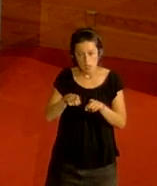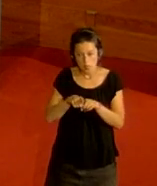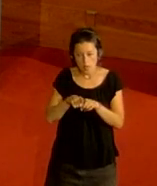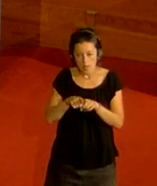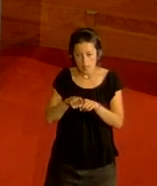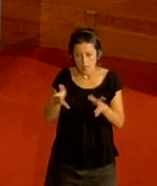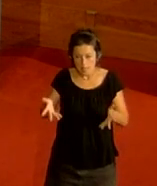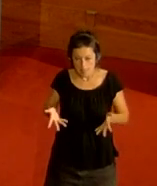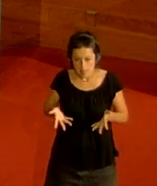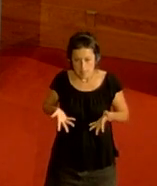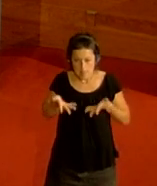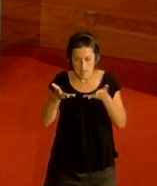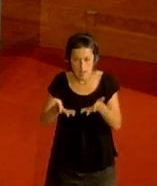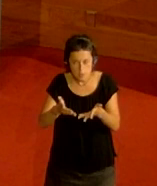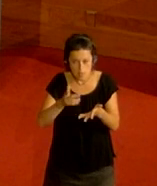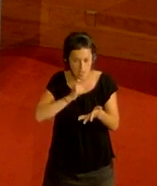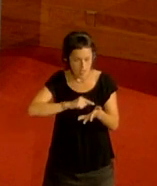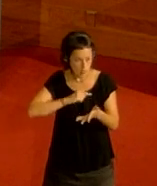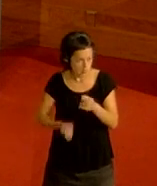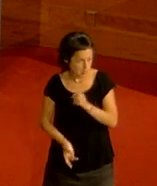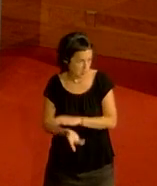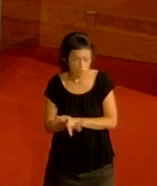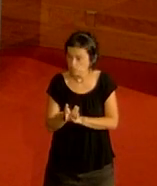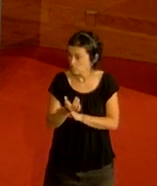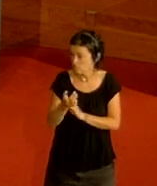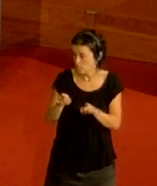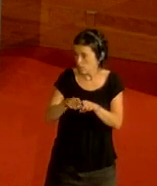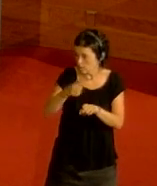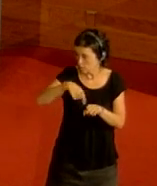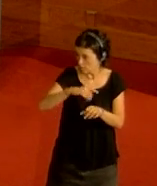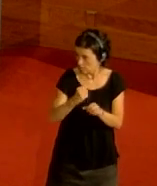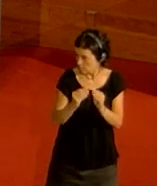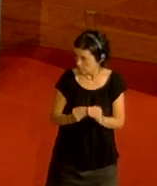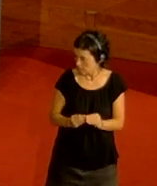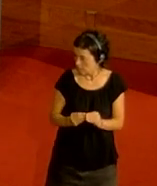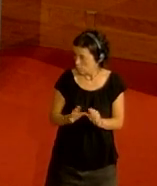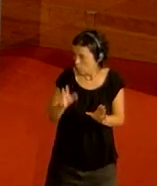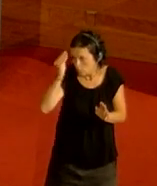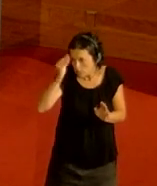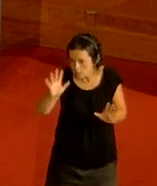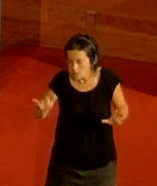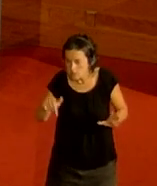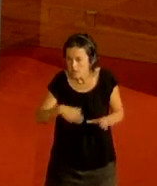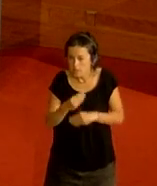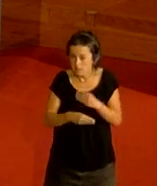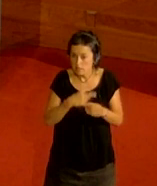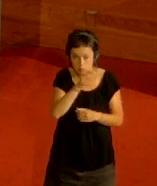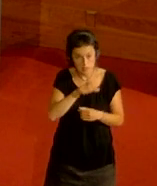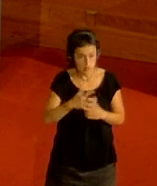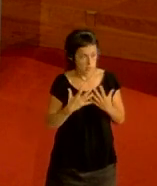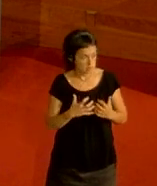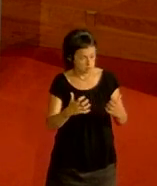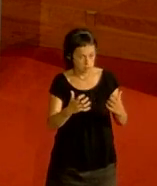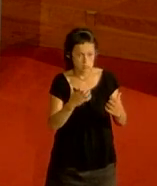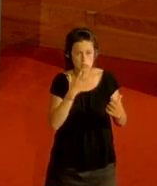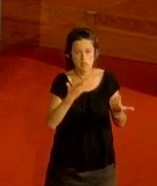como como lo que estáis haciendo aquí lo que Supongo o presuponga que hacéis muchas de las personas que estáis aquí cuando vais